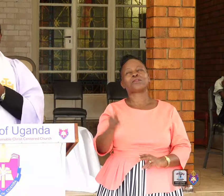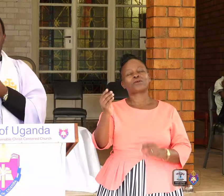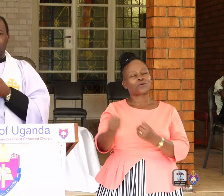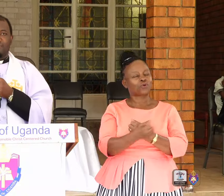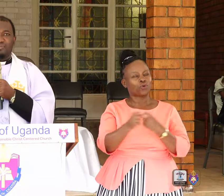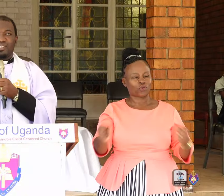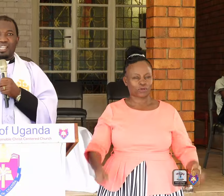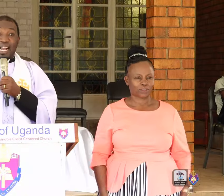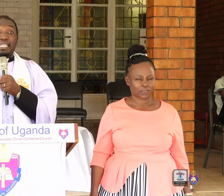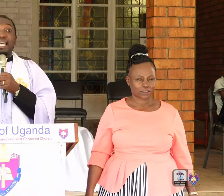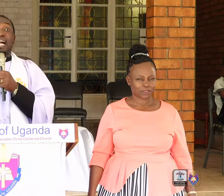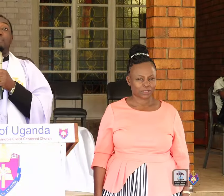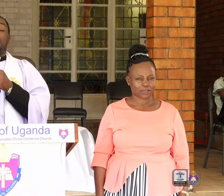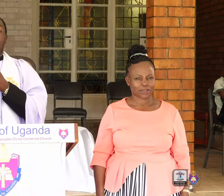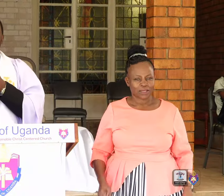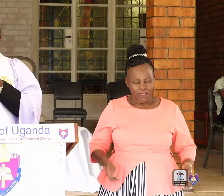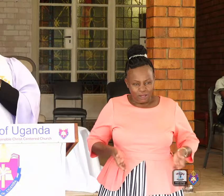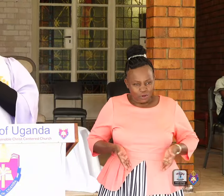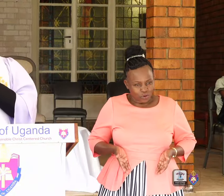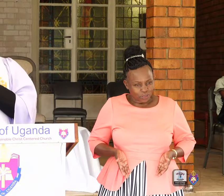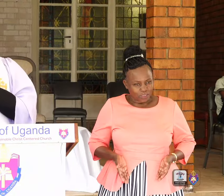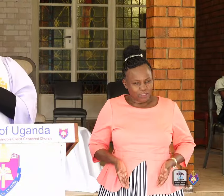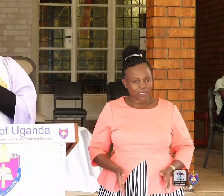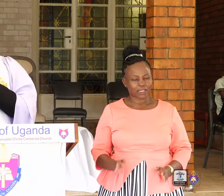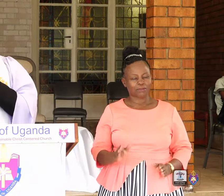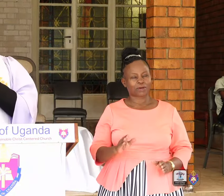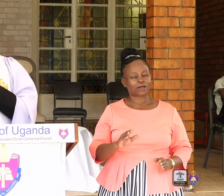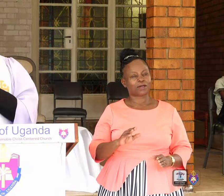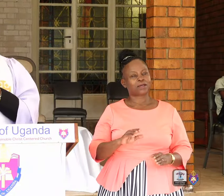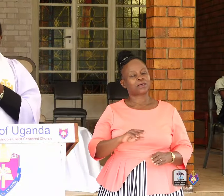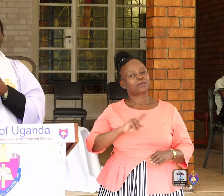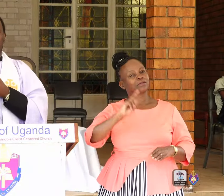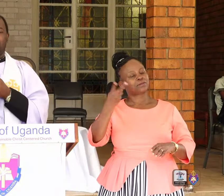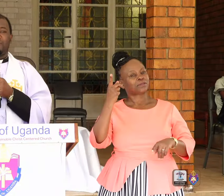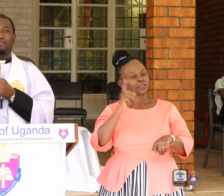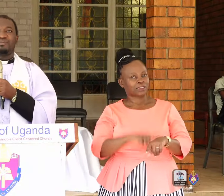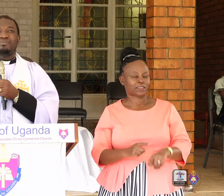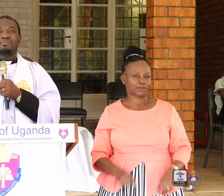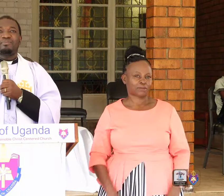ng'alokose ng'azaalibwa omulundi ogwokubiri